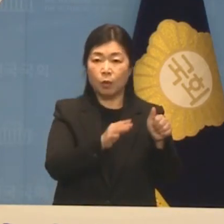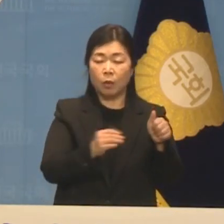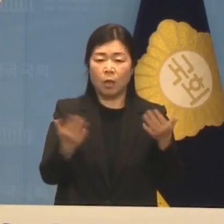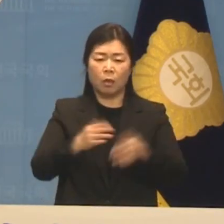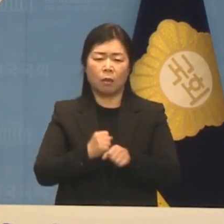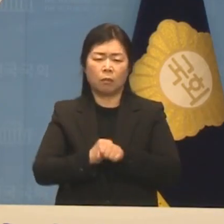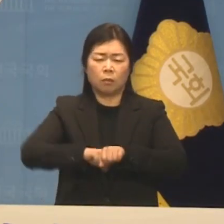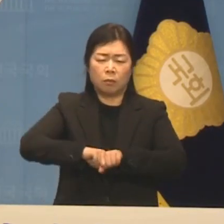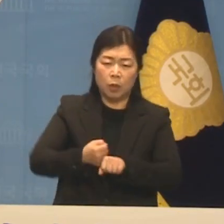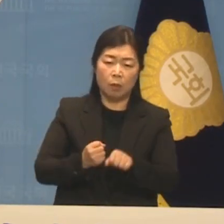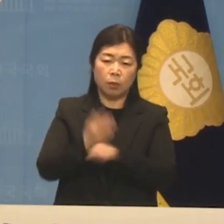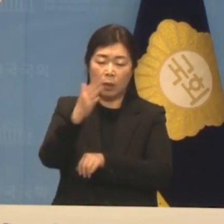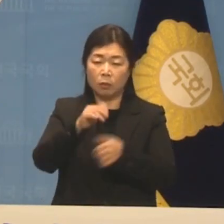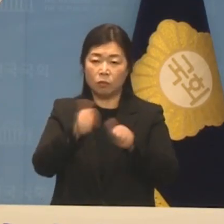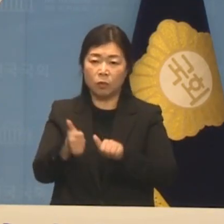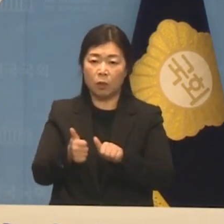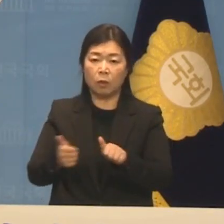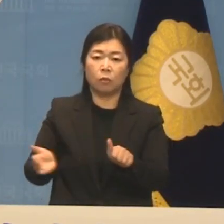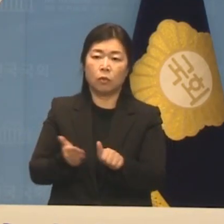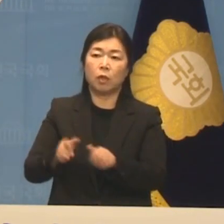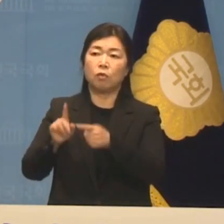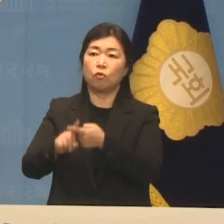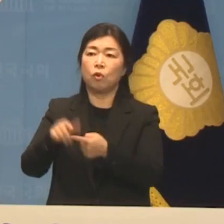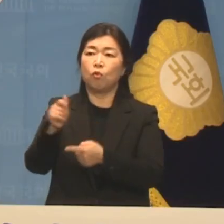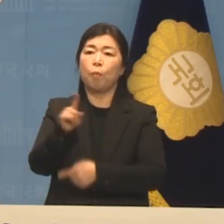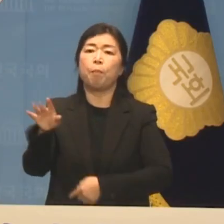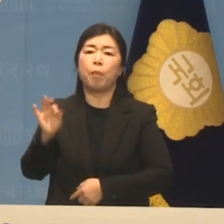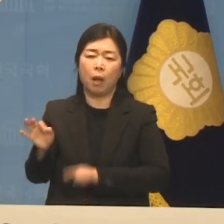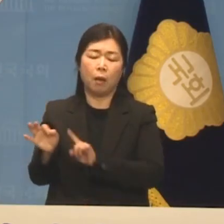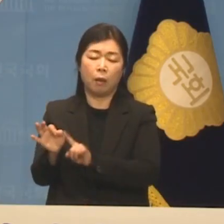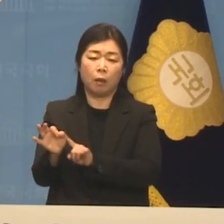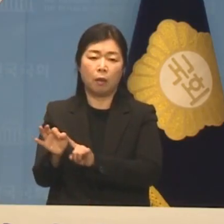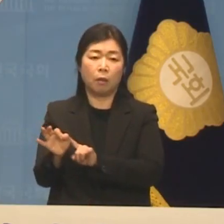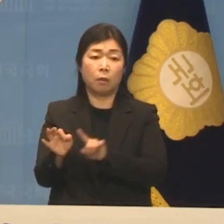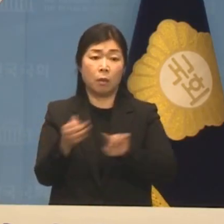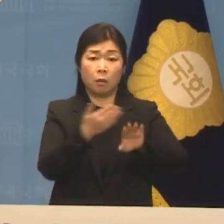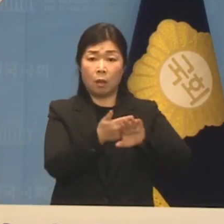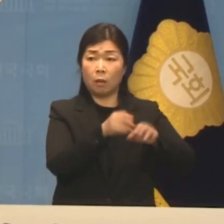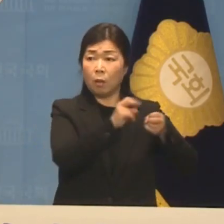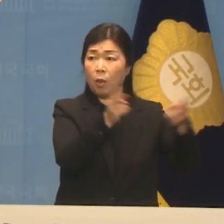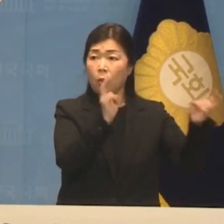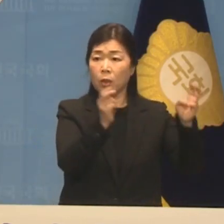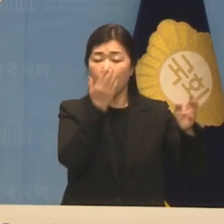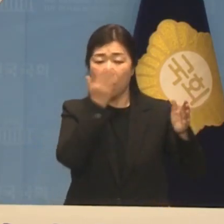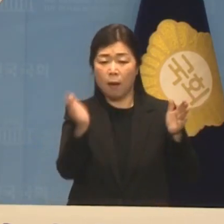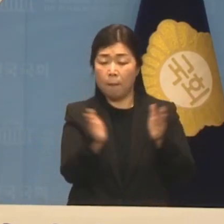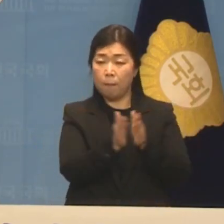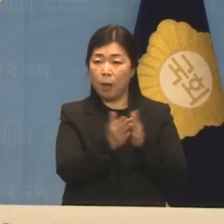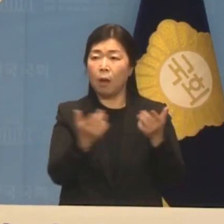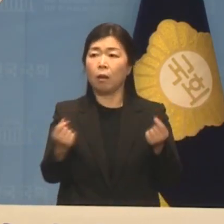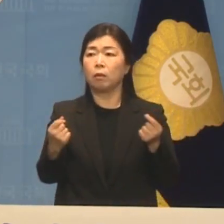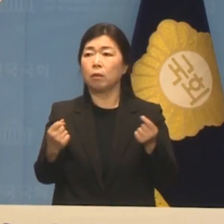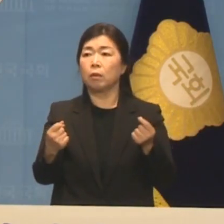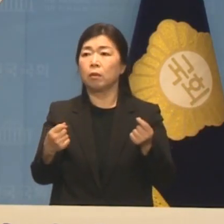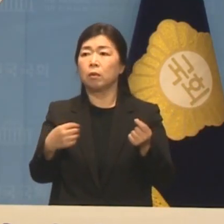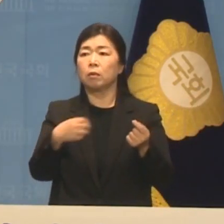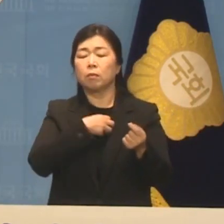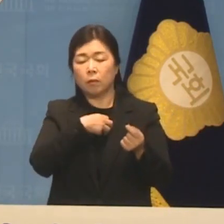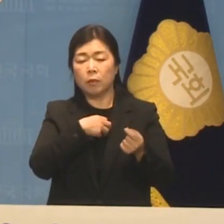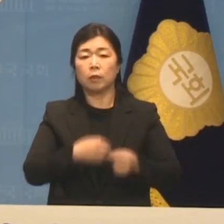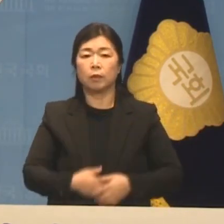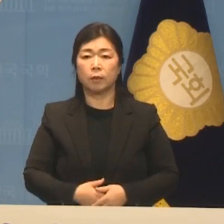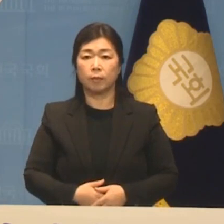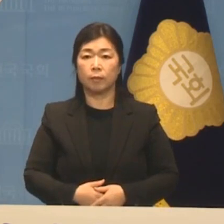쿠팡 사례가 자칫 택배업 전체 노동시간을 흔드는 일로 벌어질 수가 있습니다.